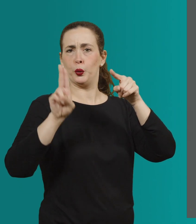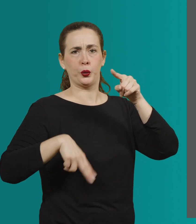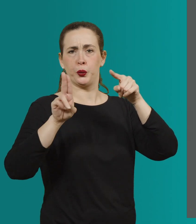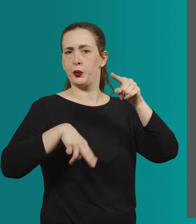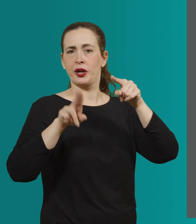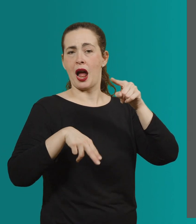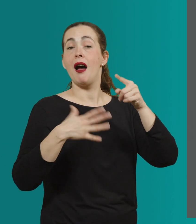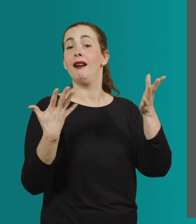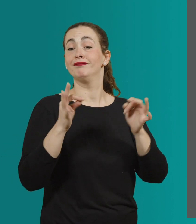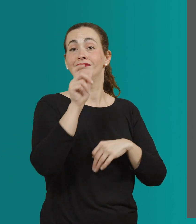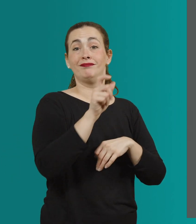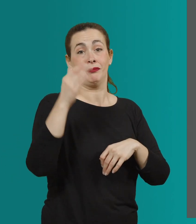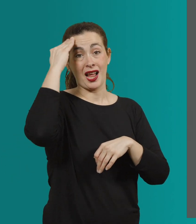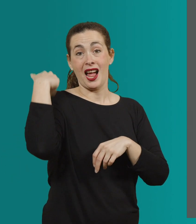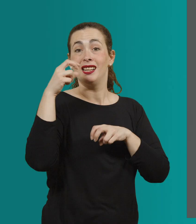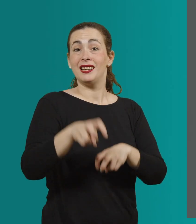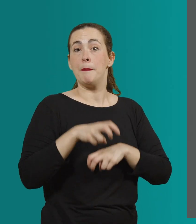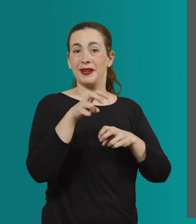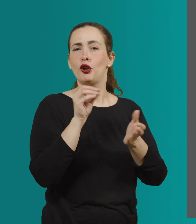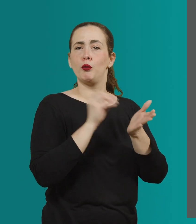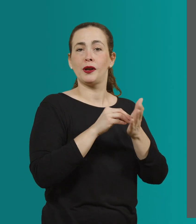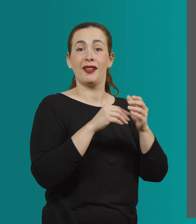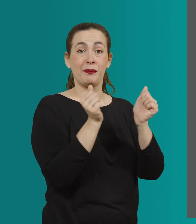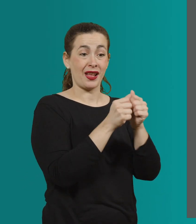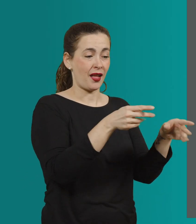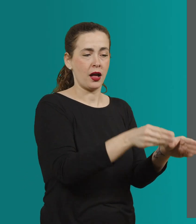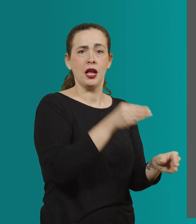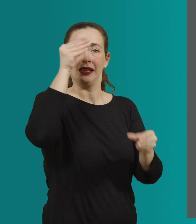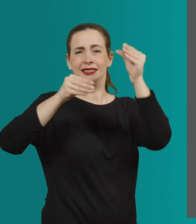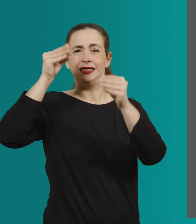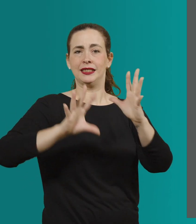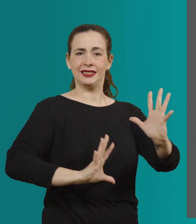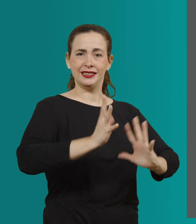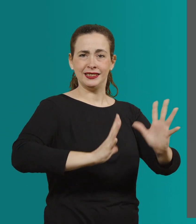xemeneies o a sobre les llars de foc per evitar l'entrada de llamps a les cases.